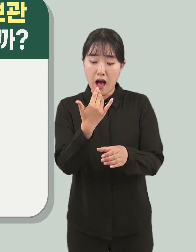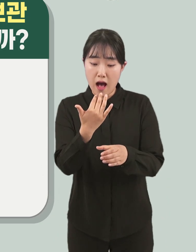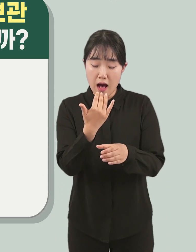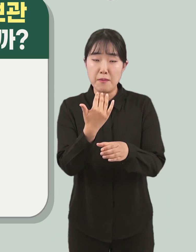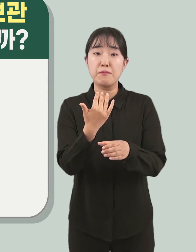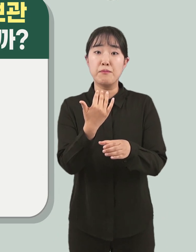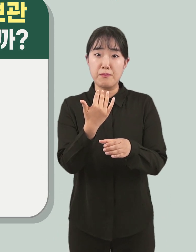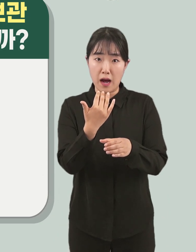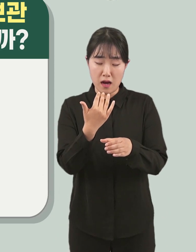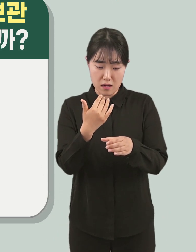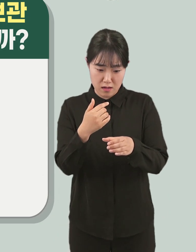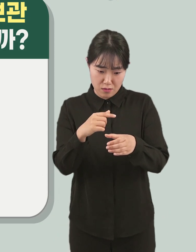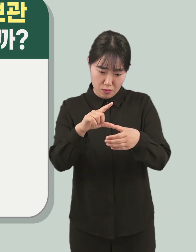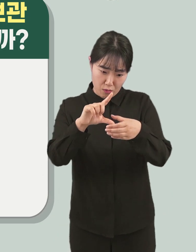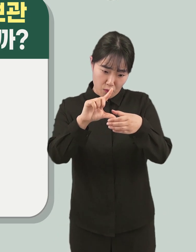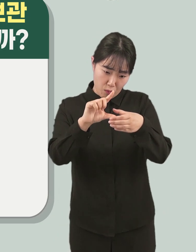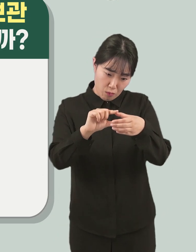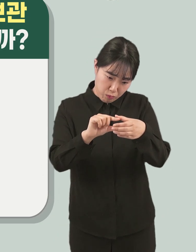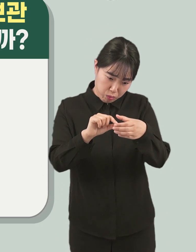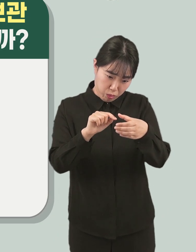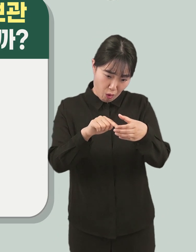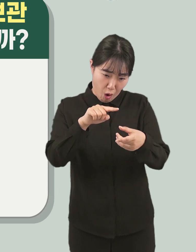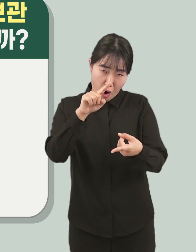벤젠이나 신원은 사용하지 않습니다.